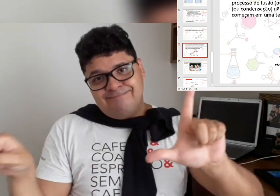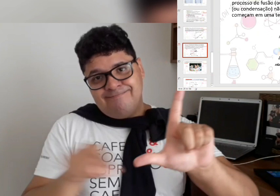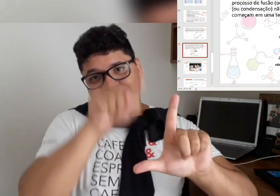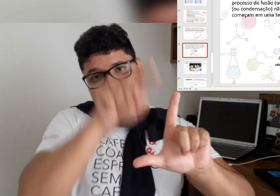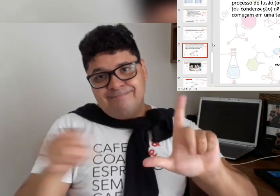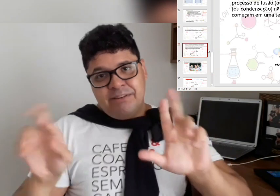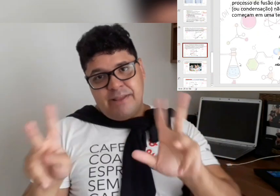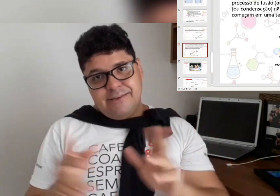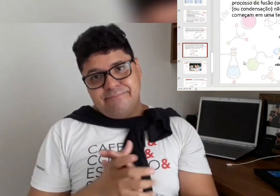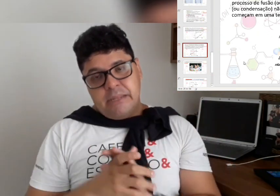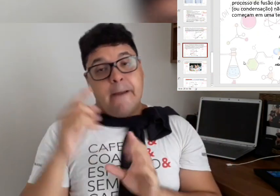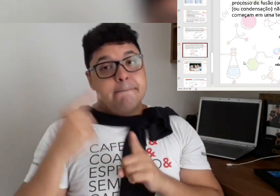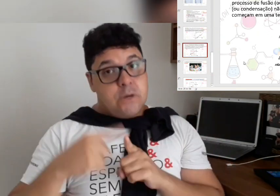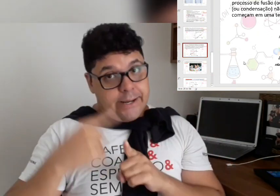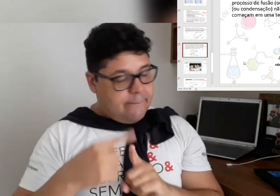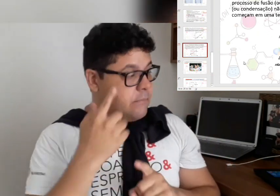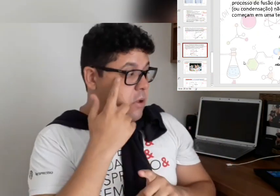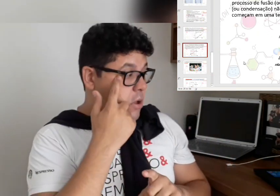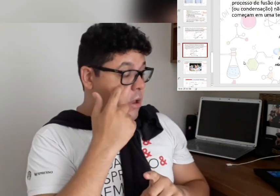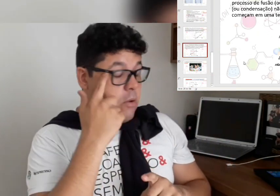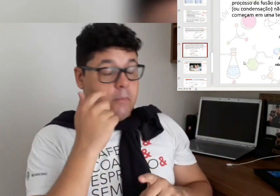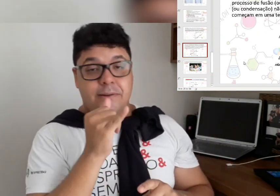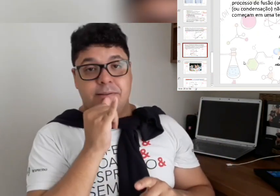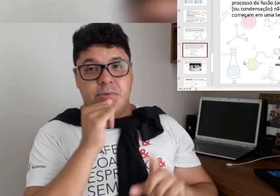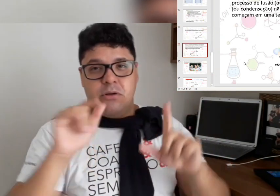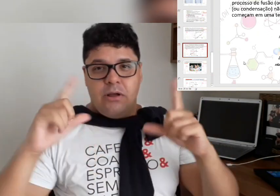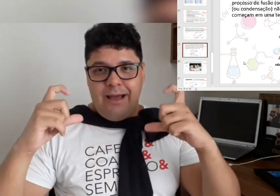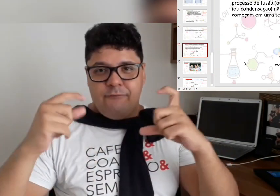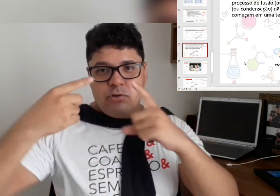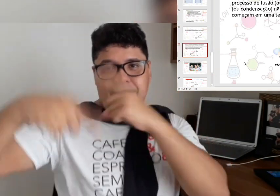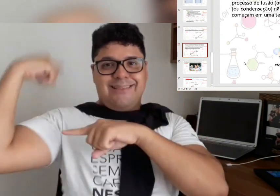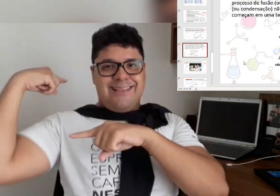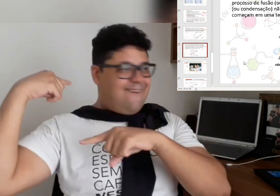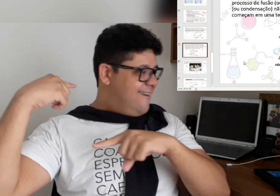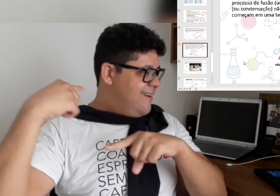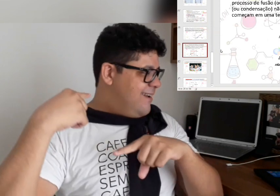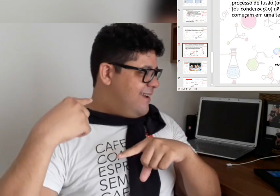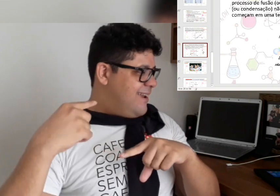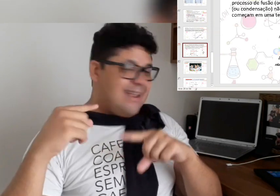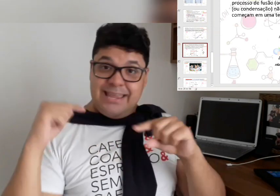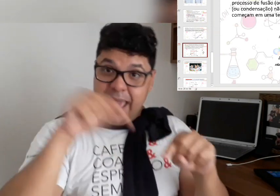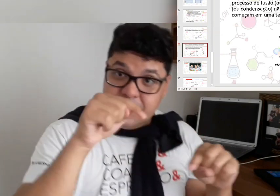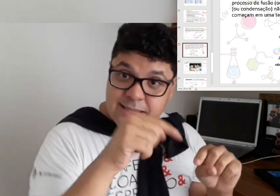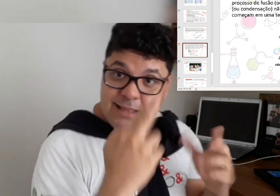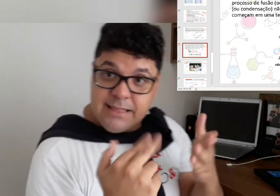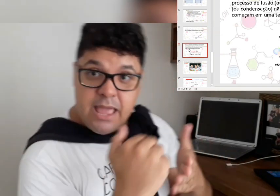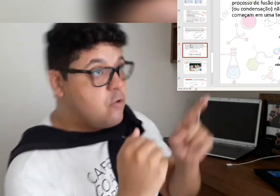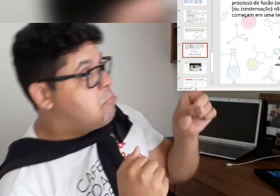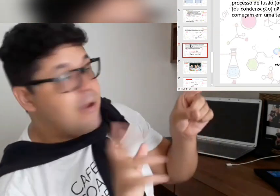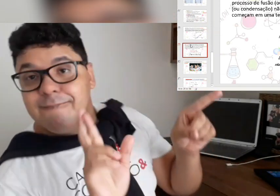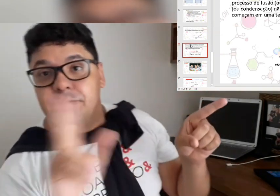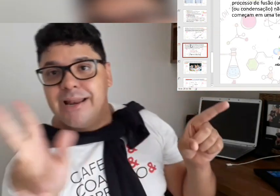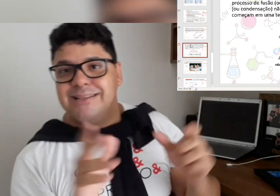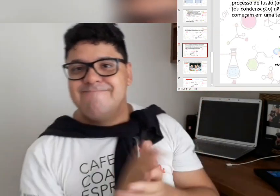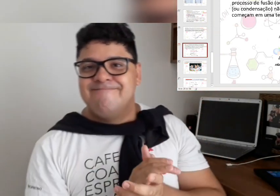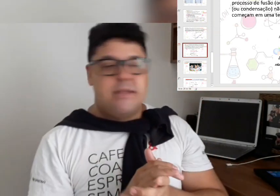As misturas vai mudar um pouquinho. Então, vamos lá, ó. O que tem diferente do gráfico anterior com